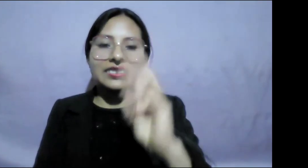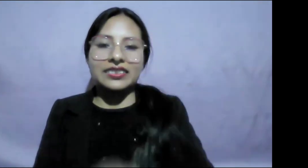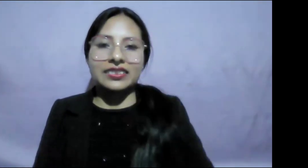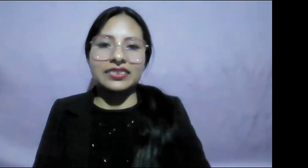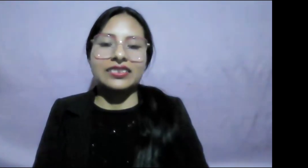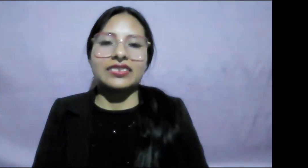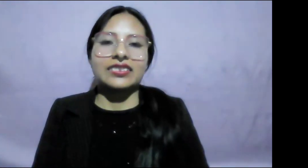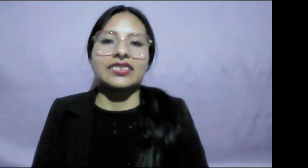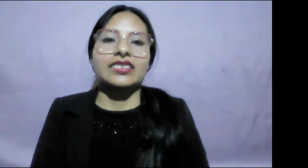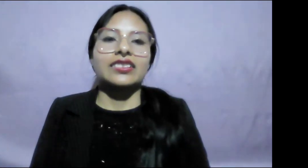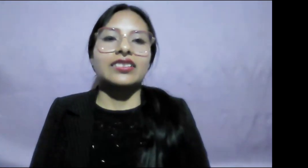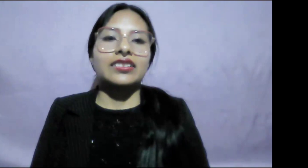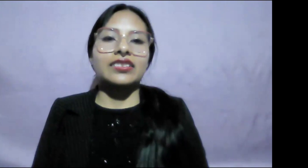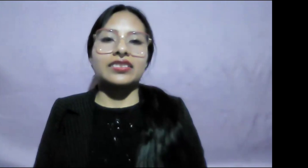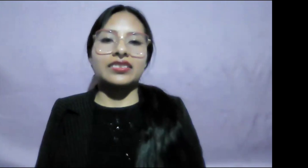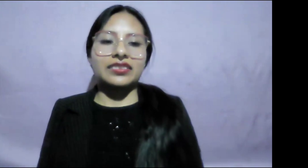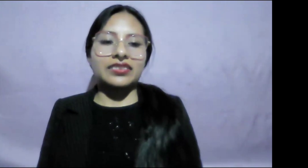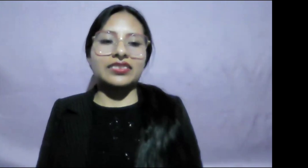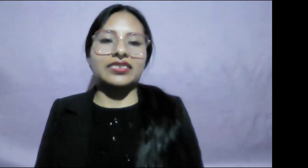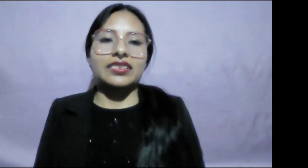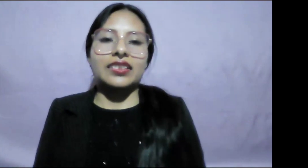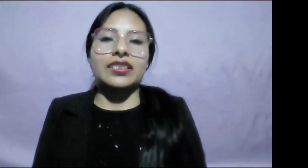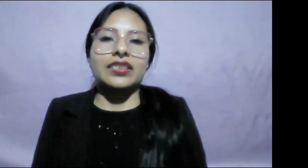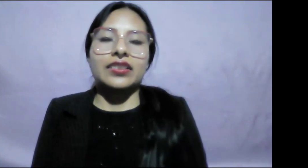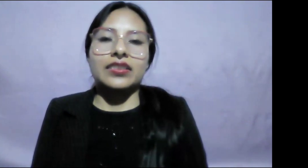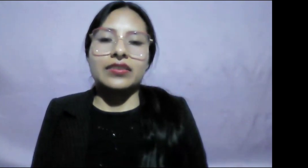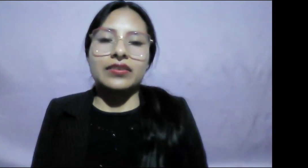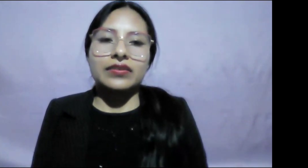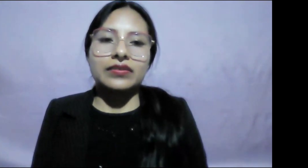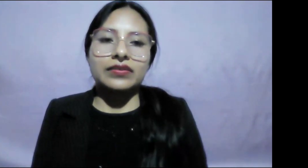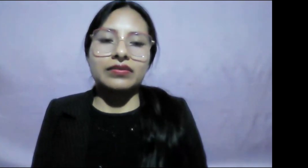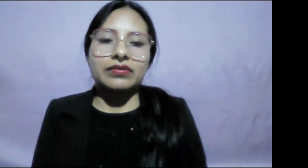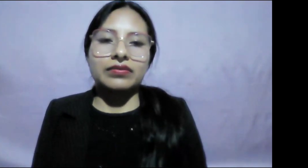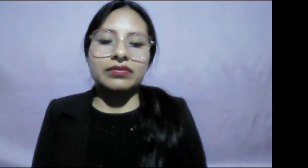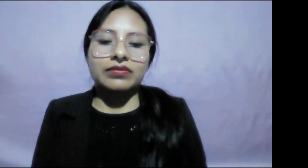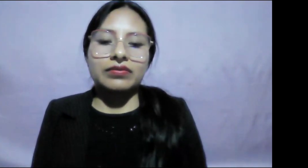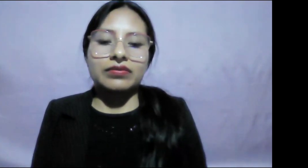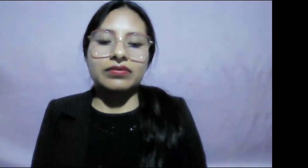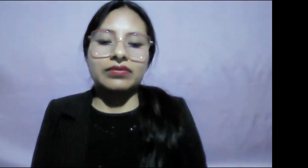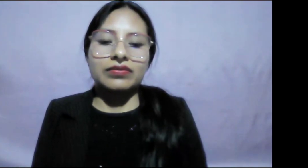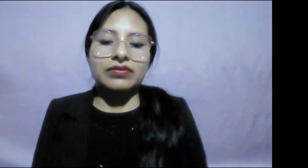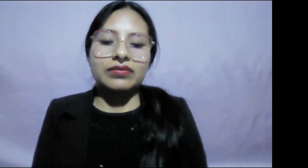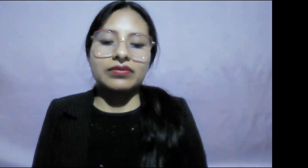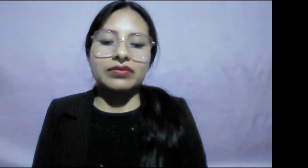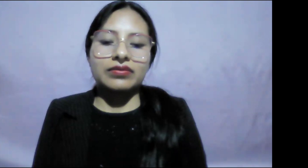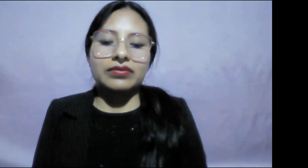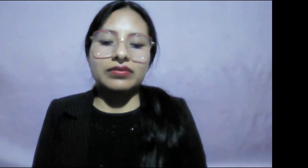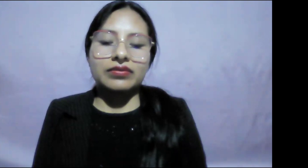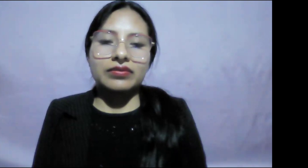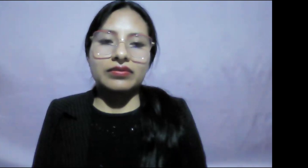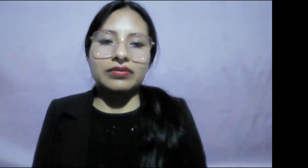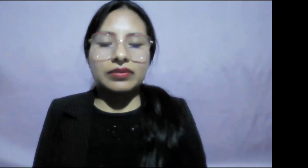okay siguiente antes de la siguiente sentida ante tu pérdida